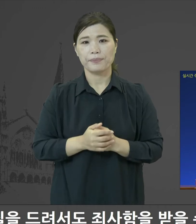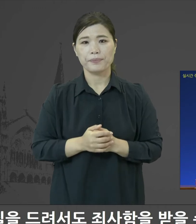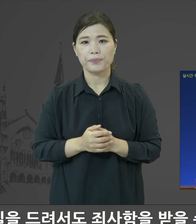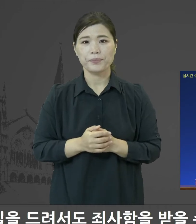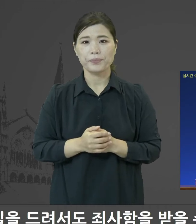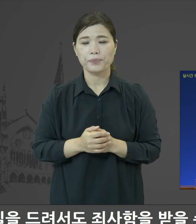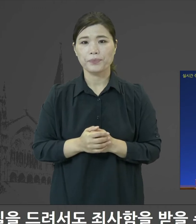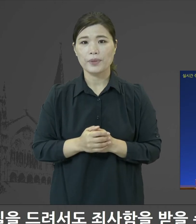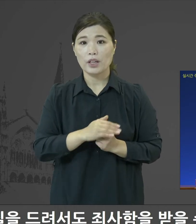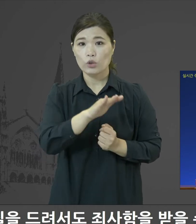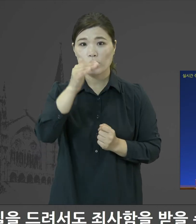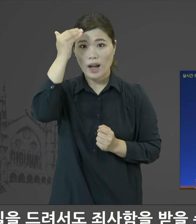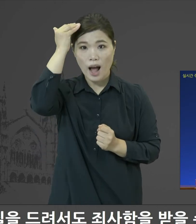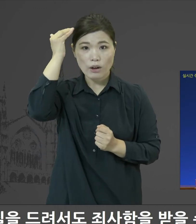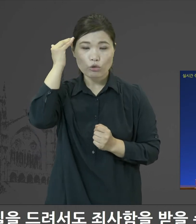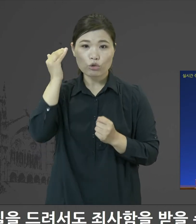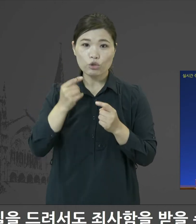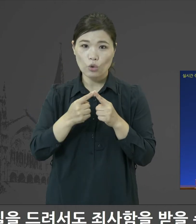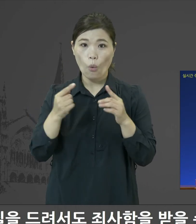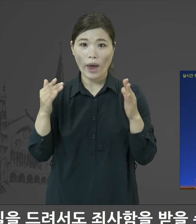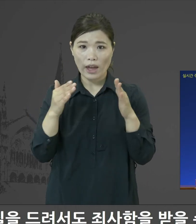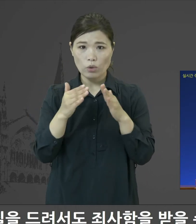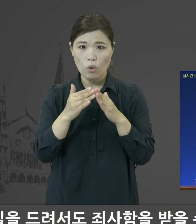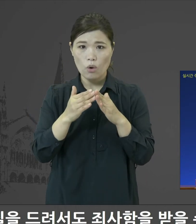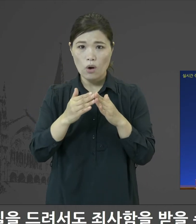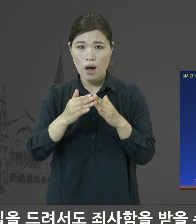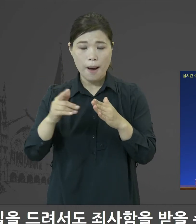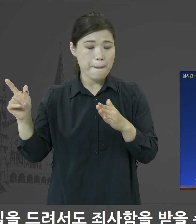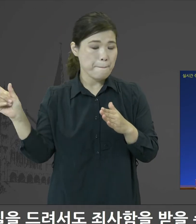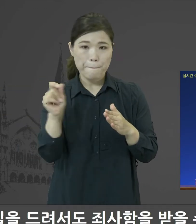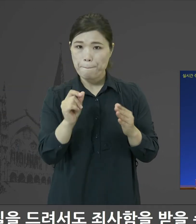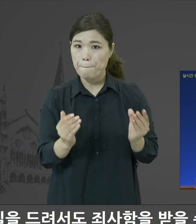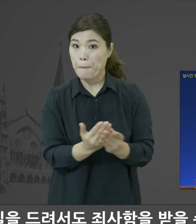한때 우리나라 교회도 급성장을 하면서